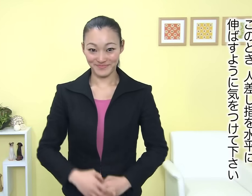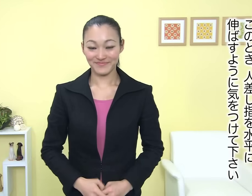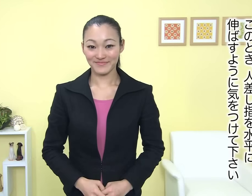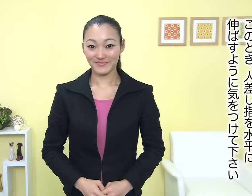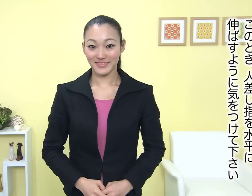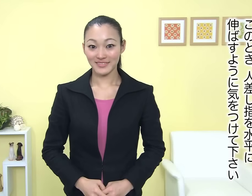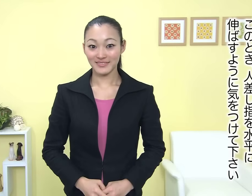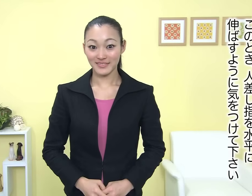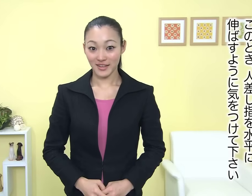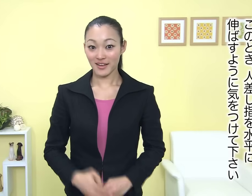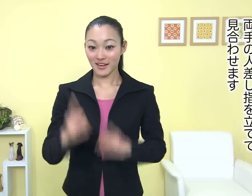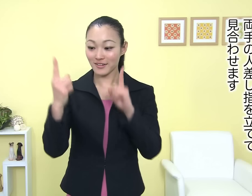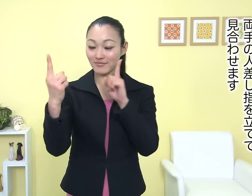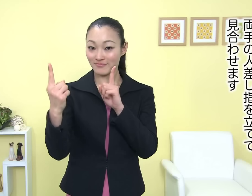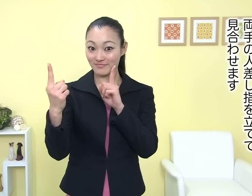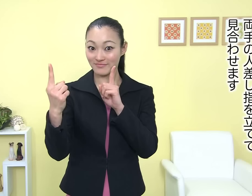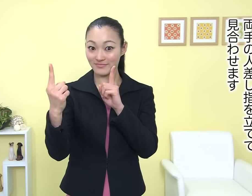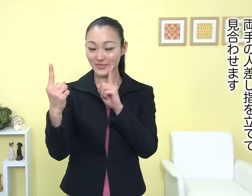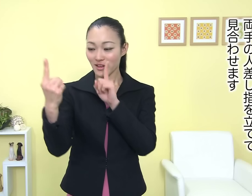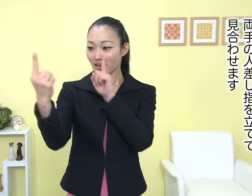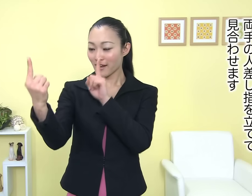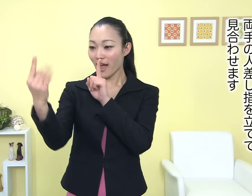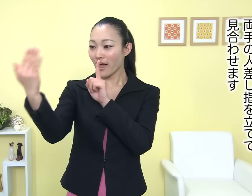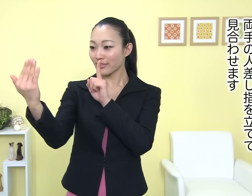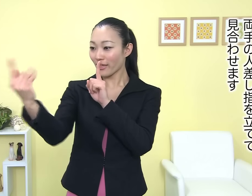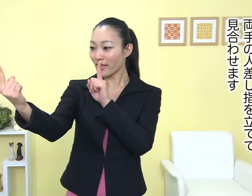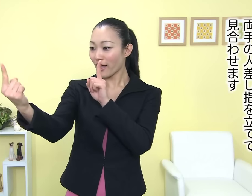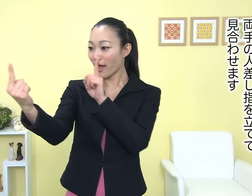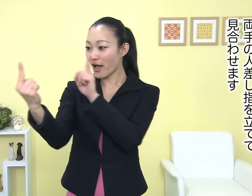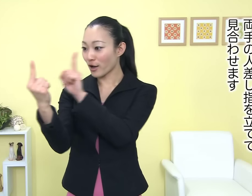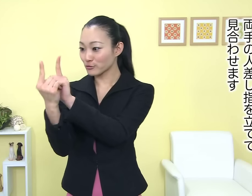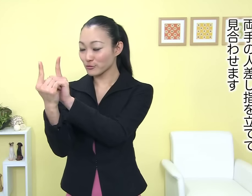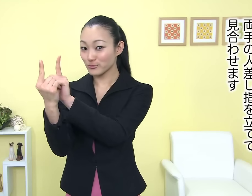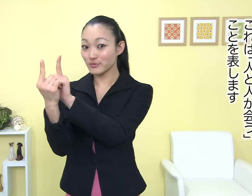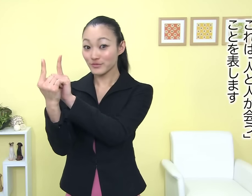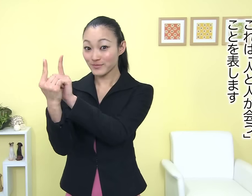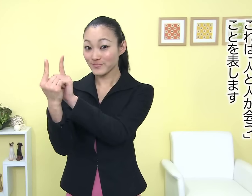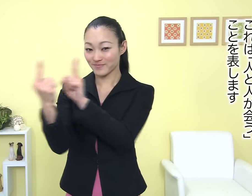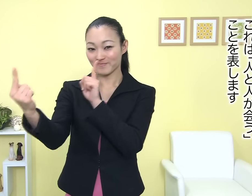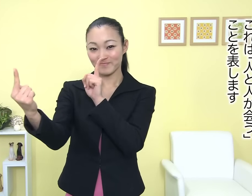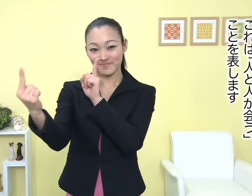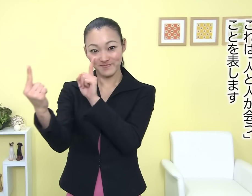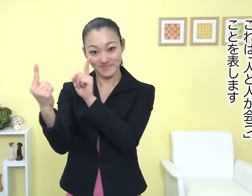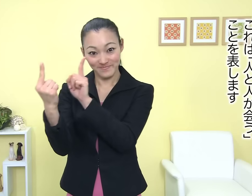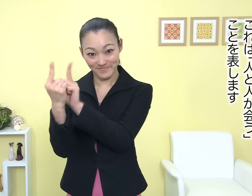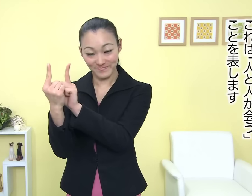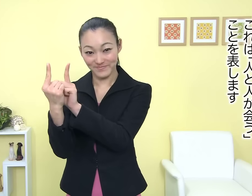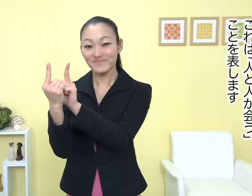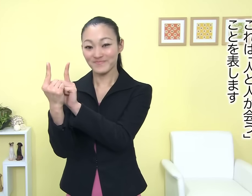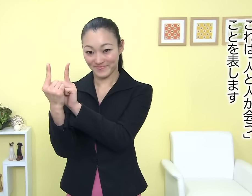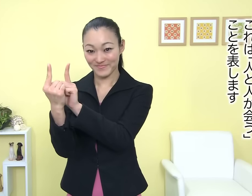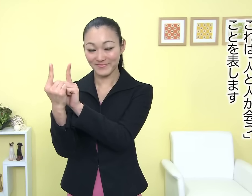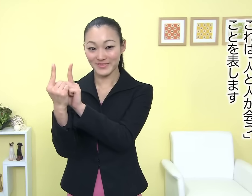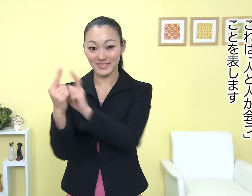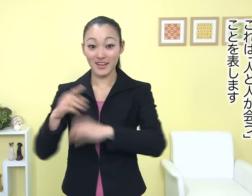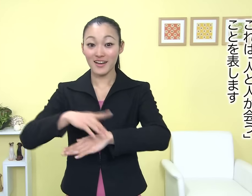てください。両手の人差し指を立てて見合わせます。これは人と人が会うことを表します